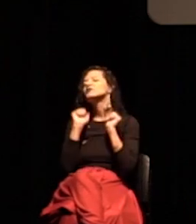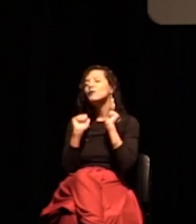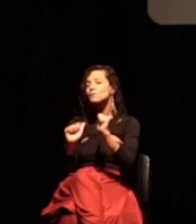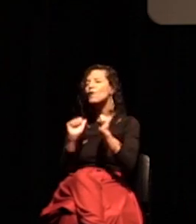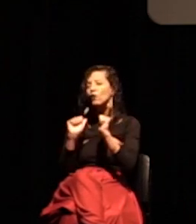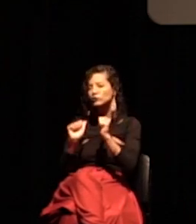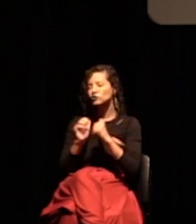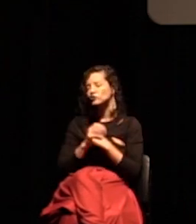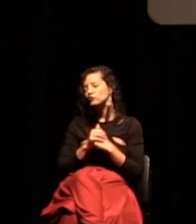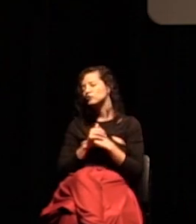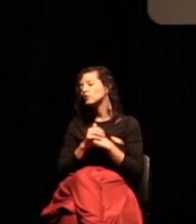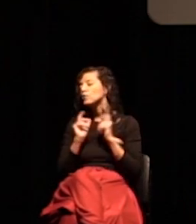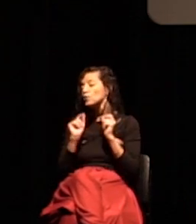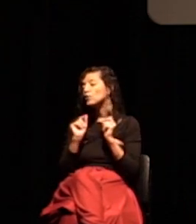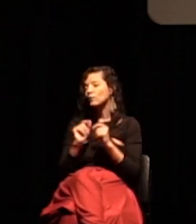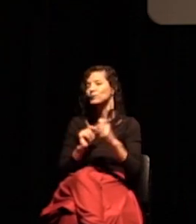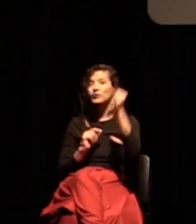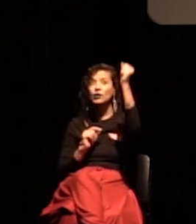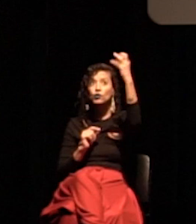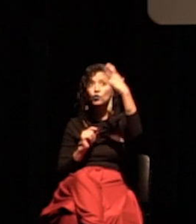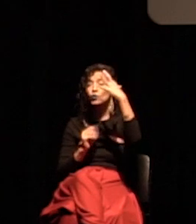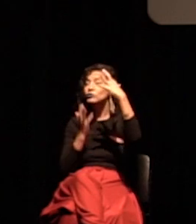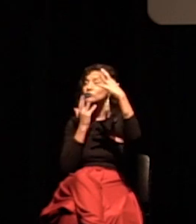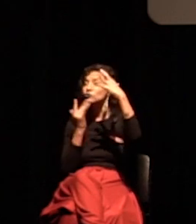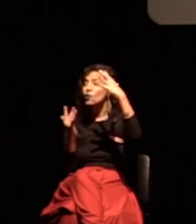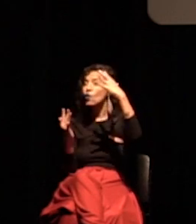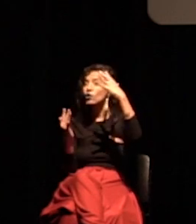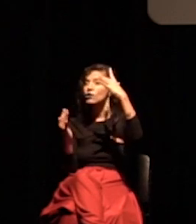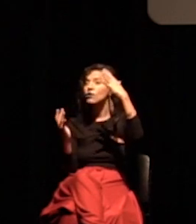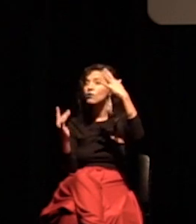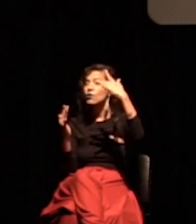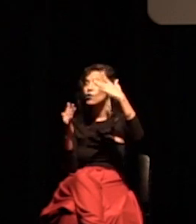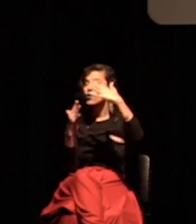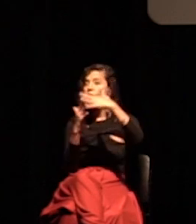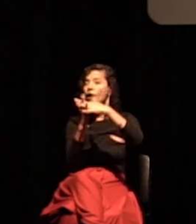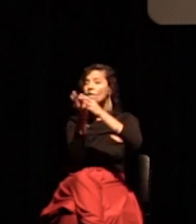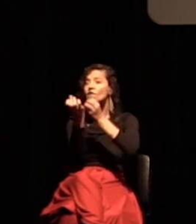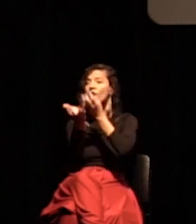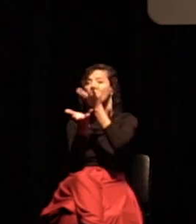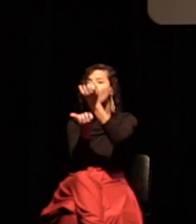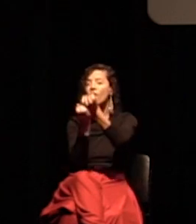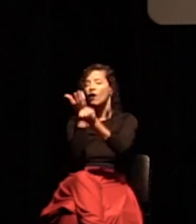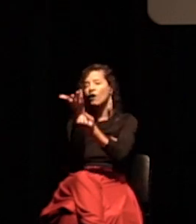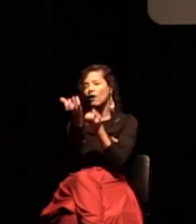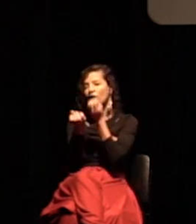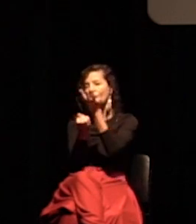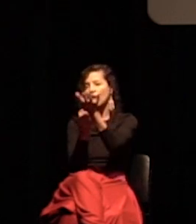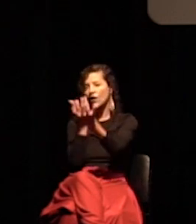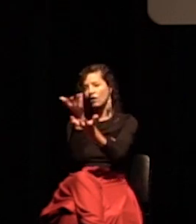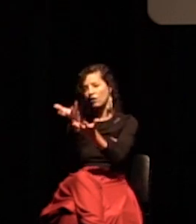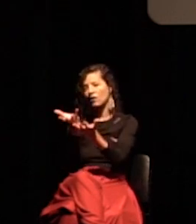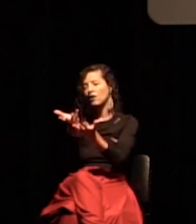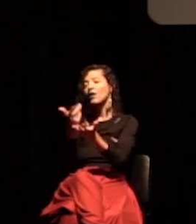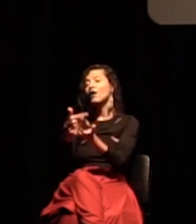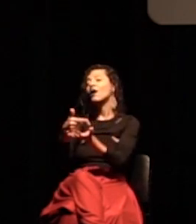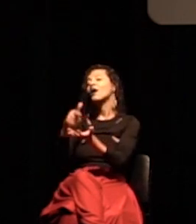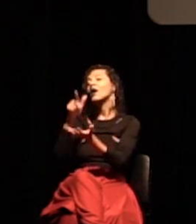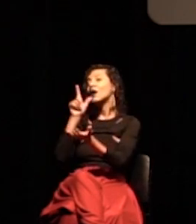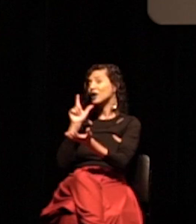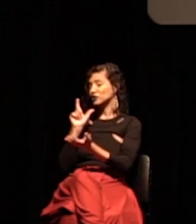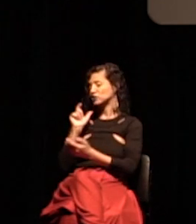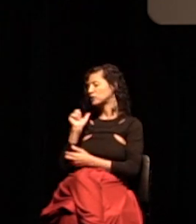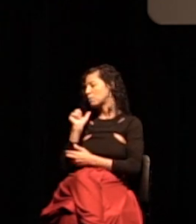que a luz e a cor falem. E esta fala antecede às palavras